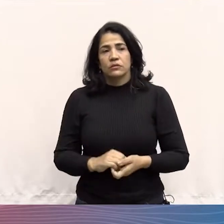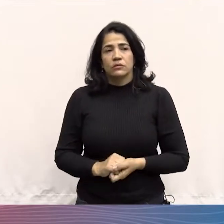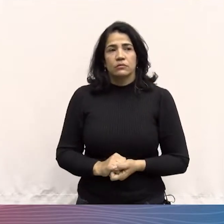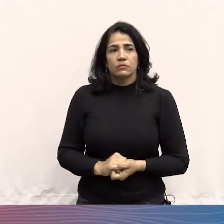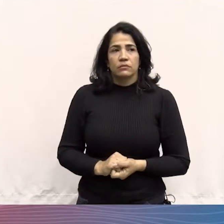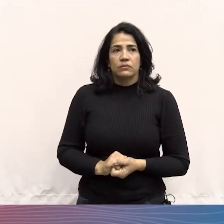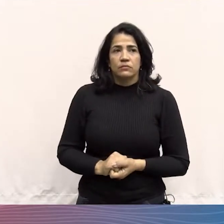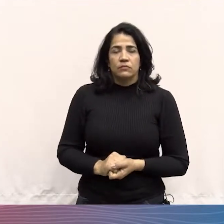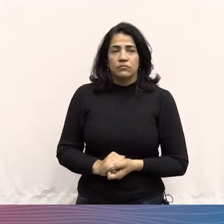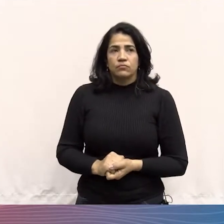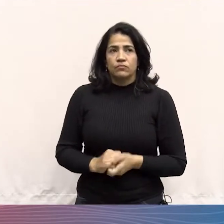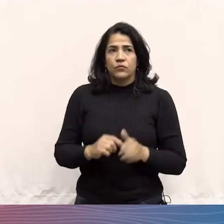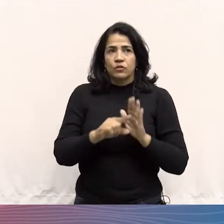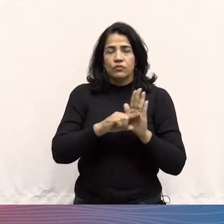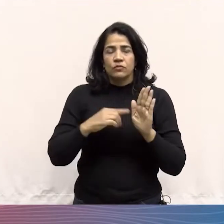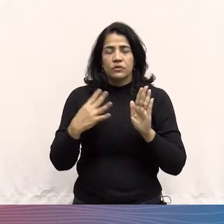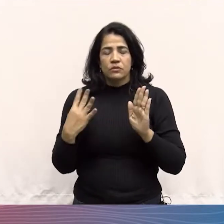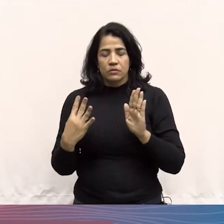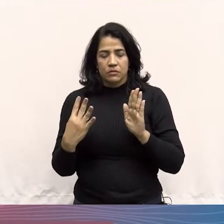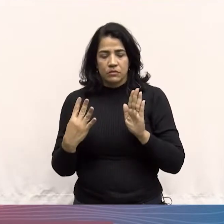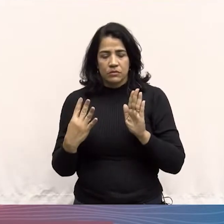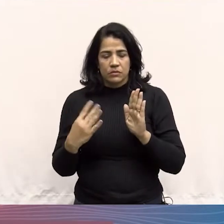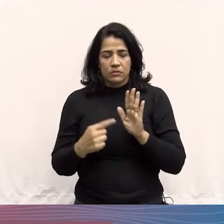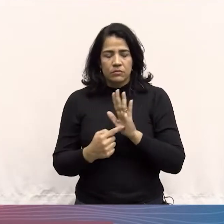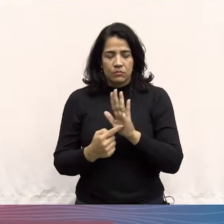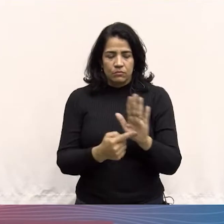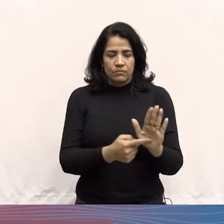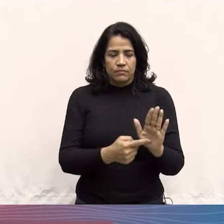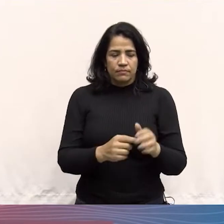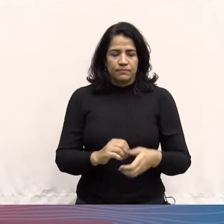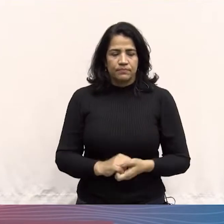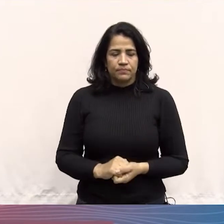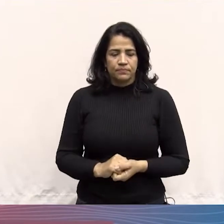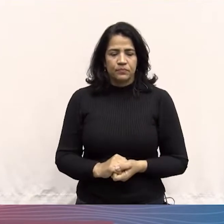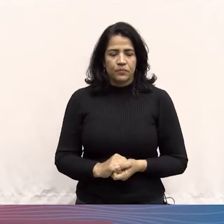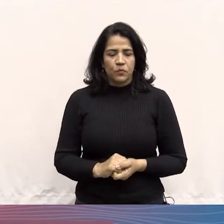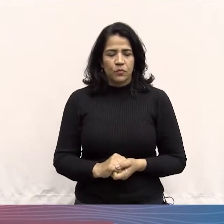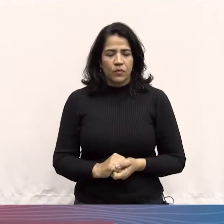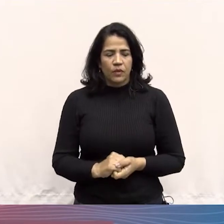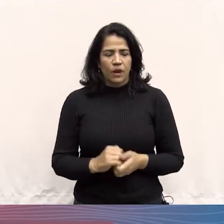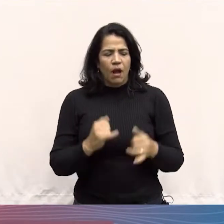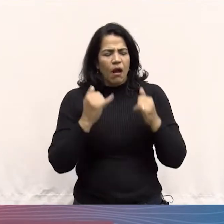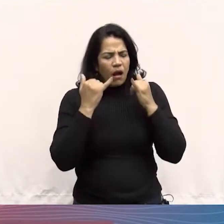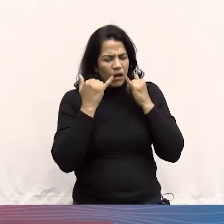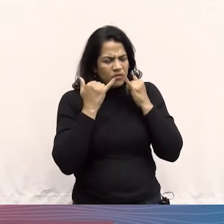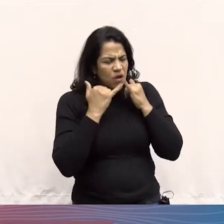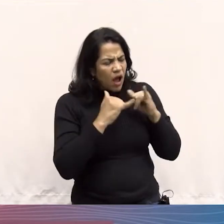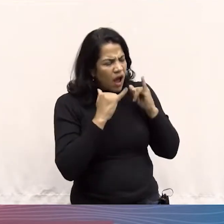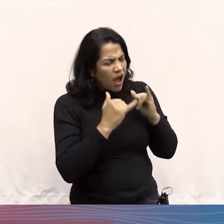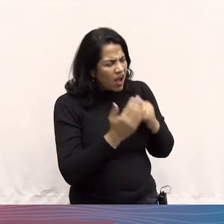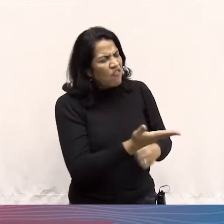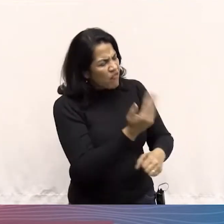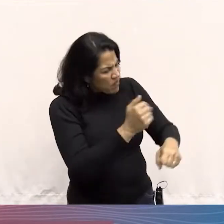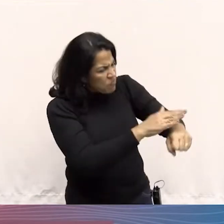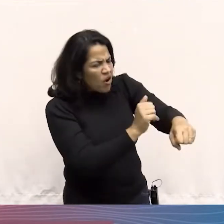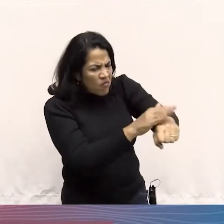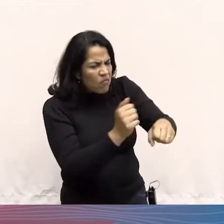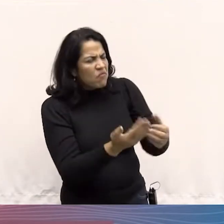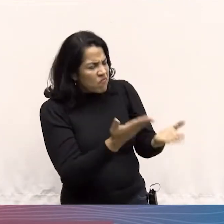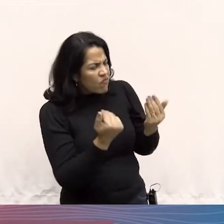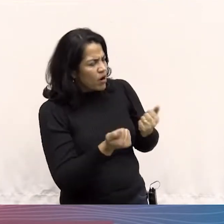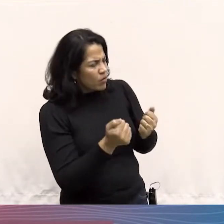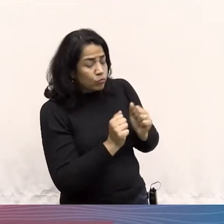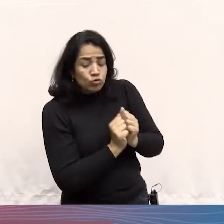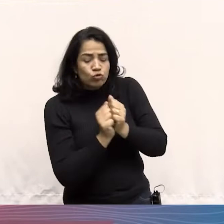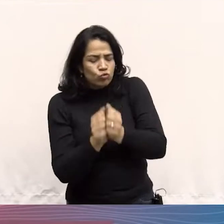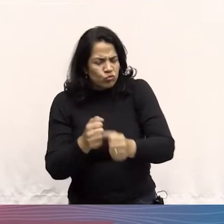ele falou assim no versículo 4: disseram: vinde, edifiquemos para nós uma cidade e uma